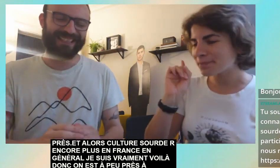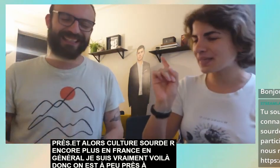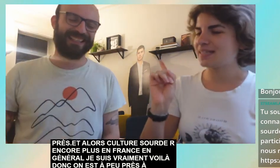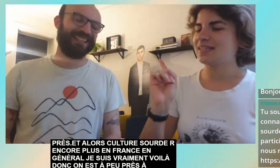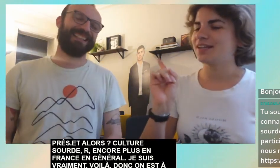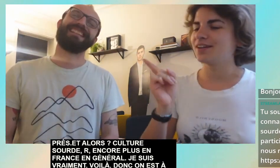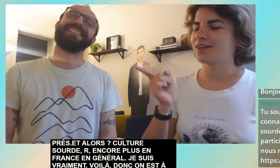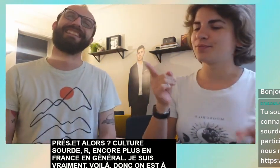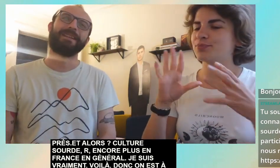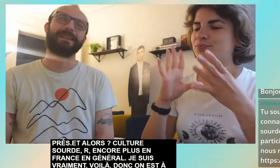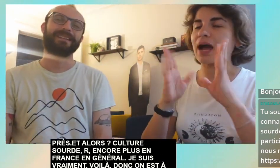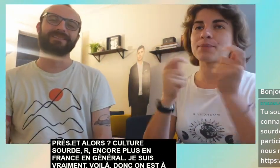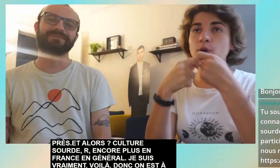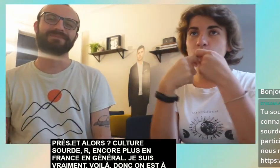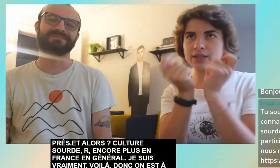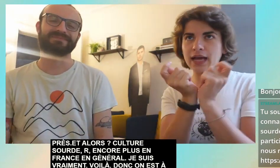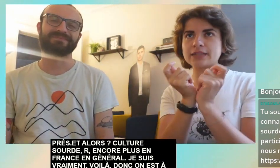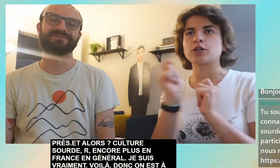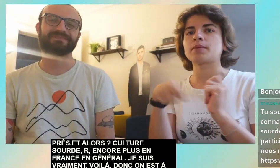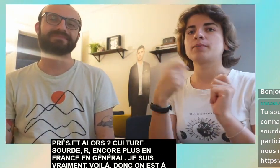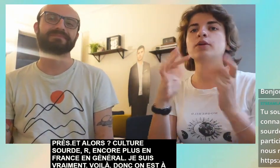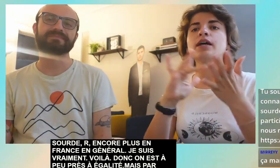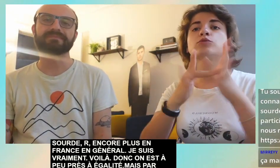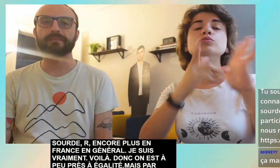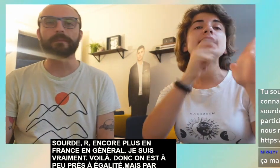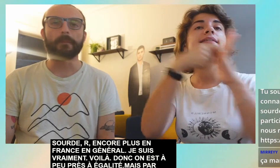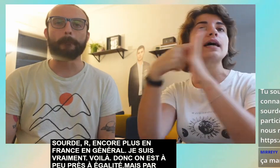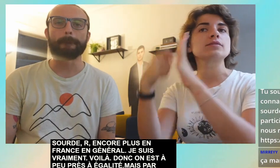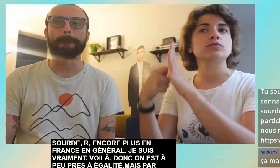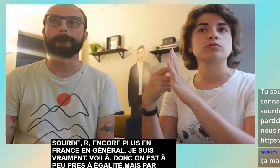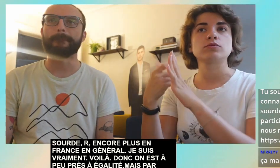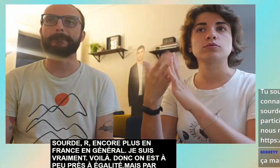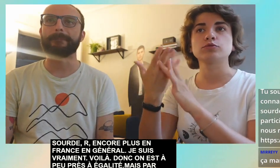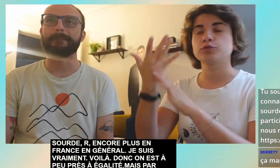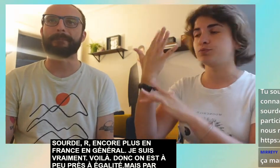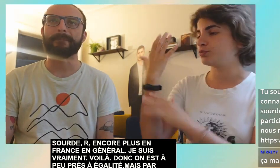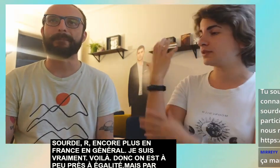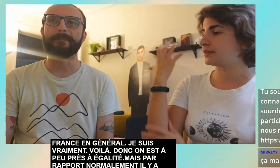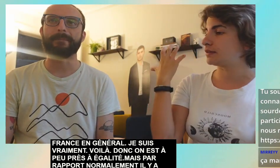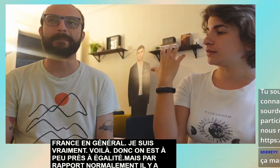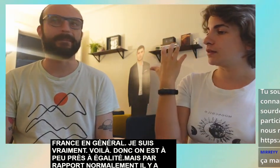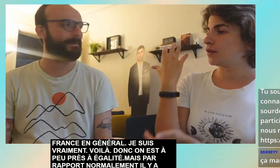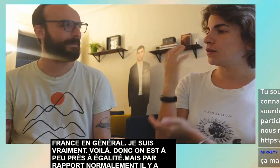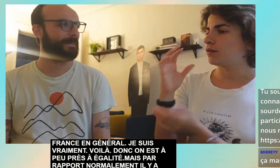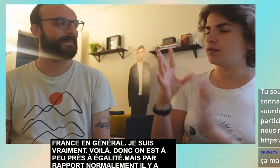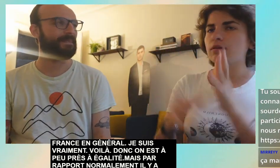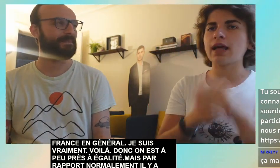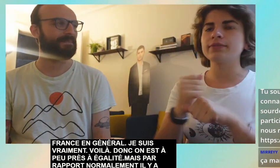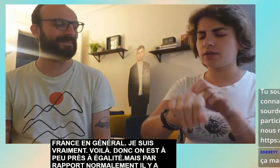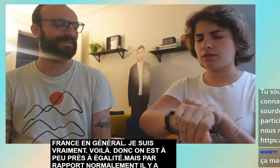Mais par rapport aux cartes, normalement, il y a toutes les dates depuis l'année